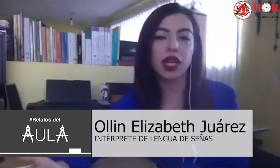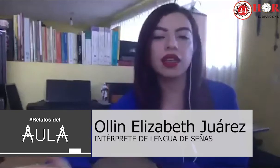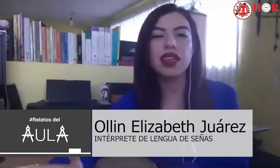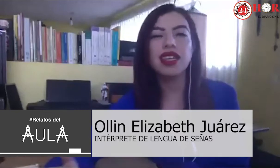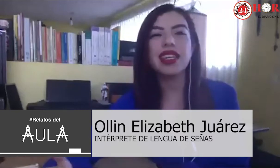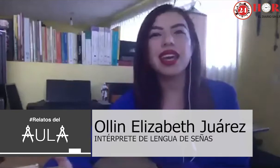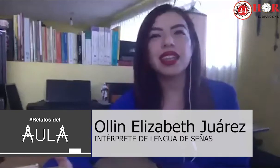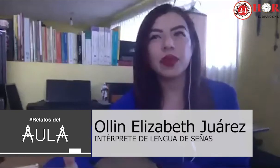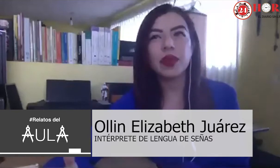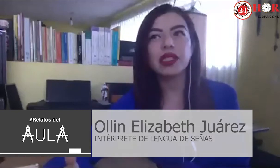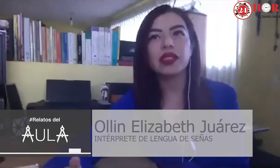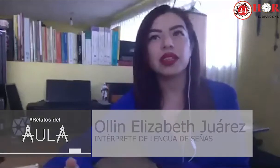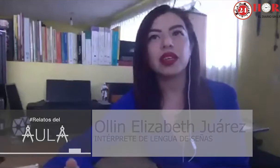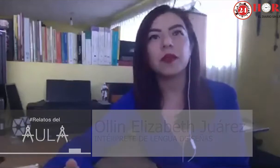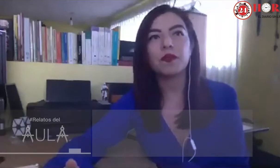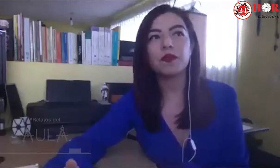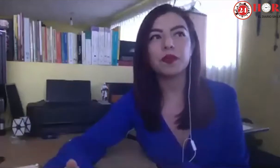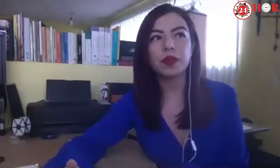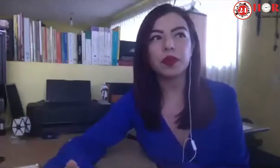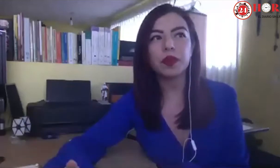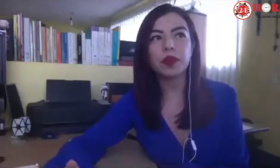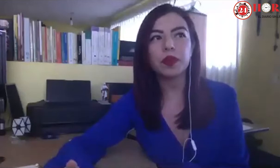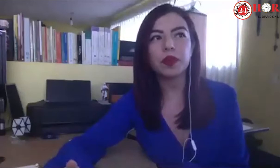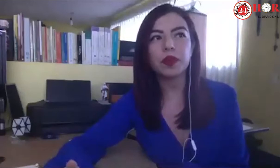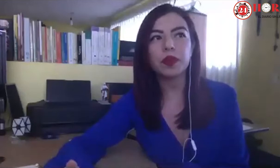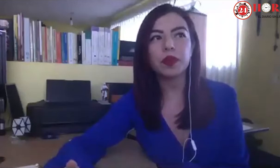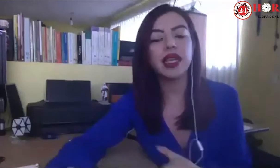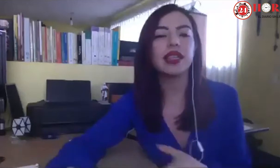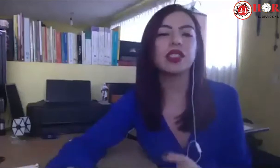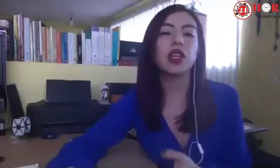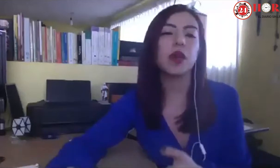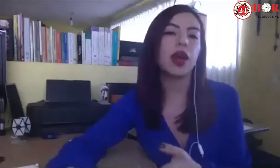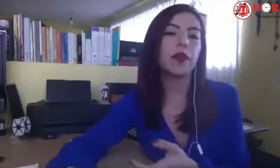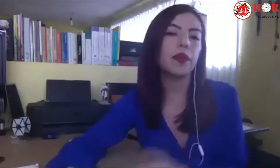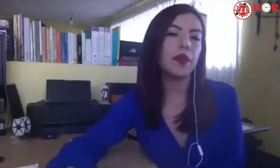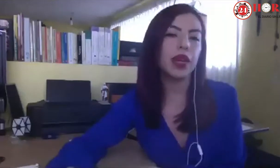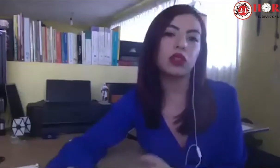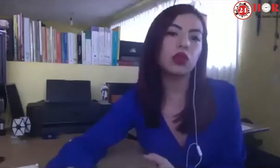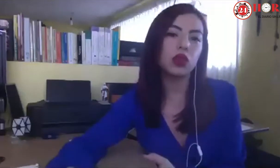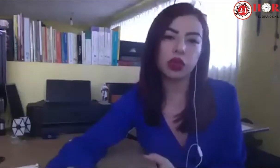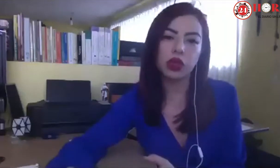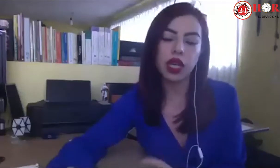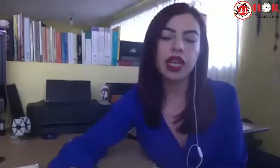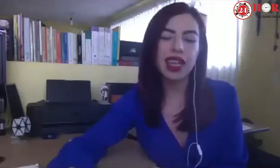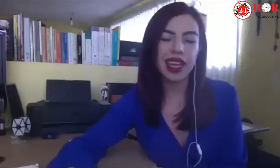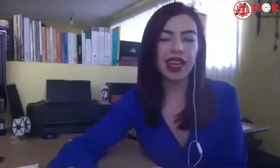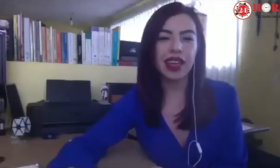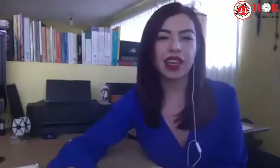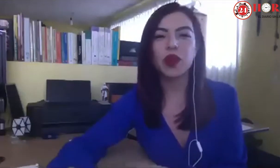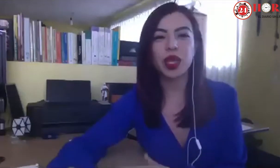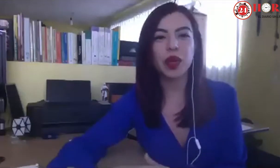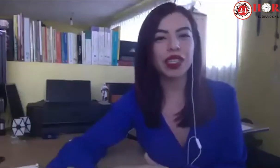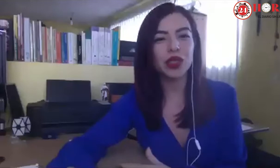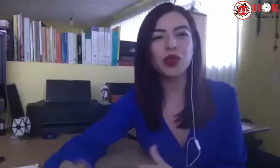ciudad y que además, pues gasten en sus pasajes y todavía en los cursos, que